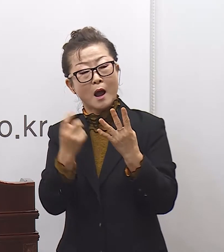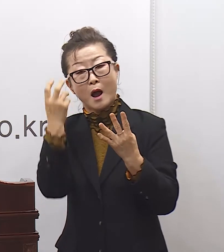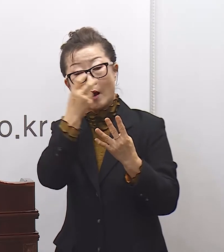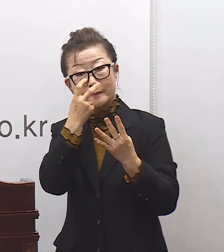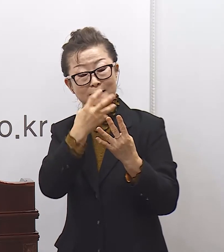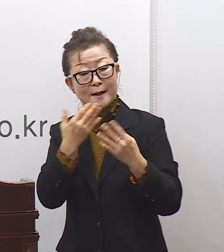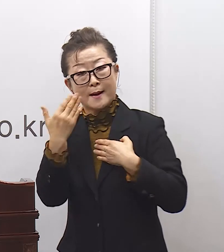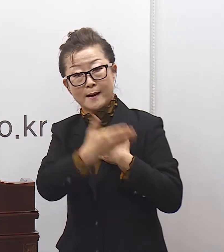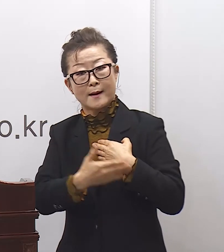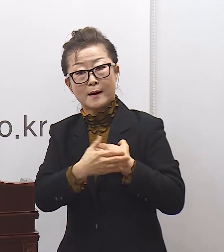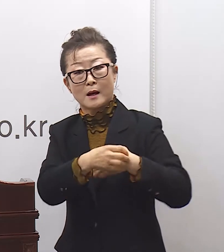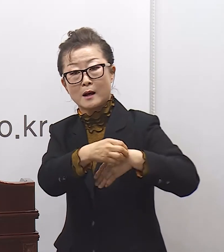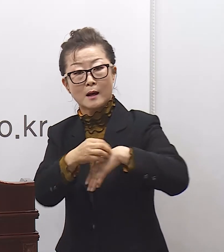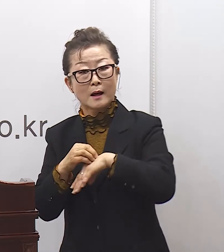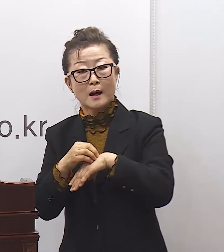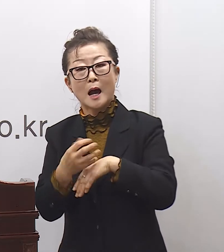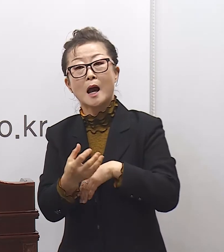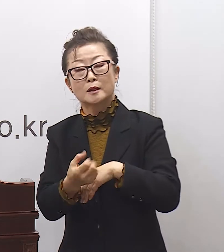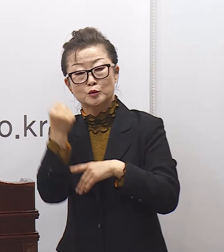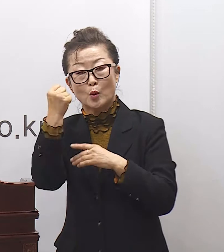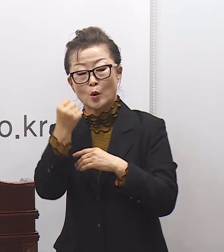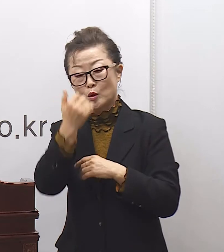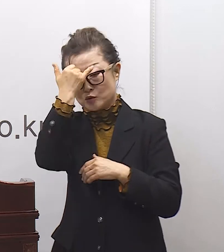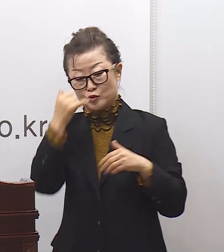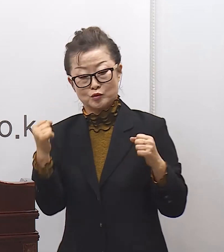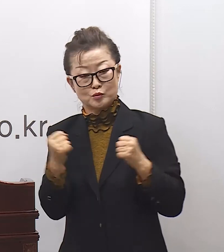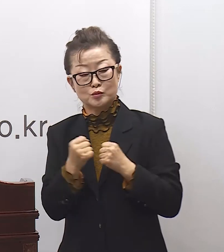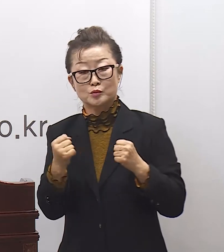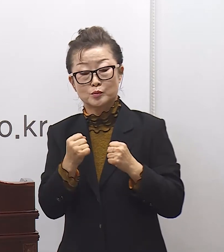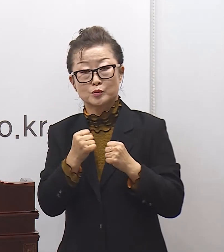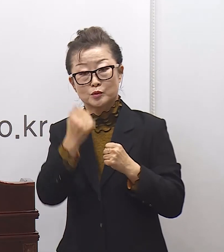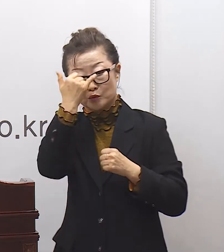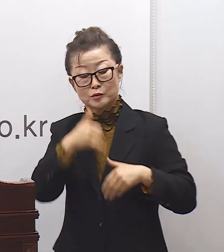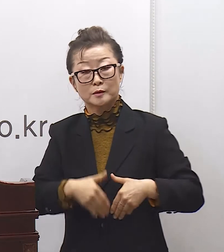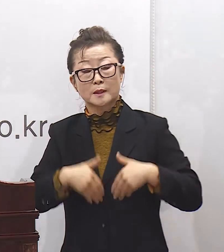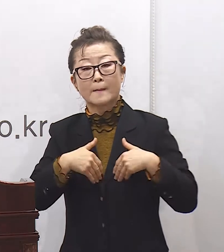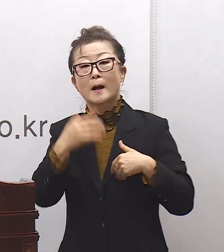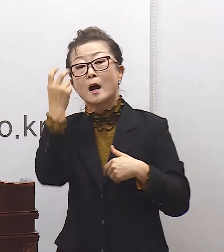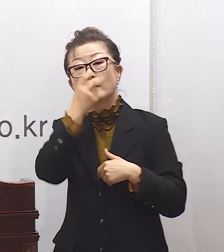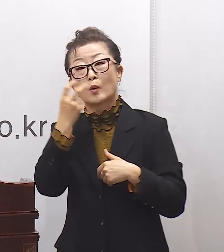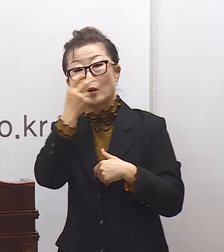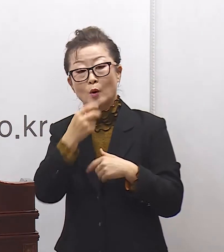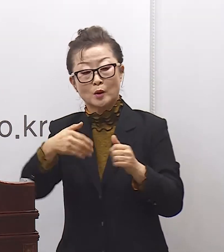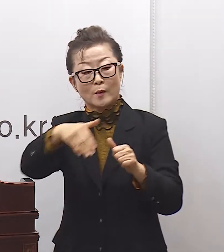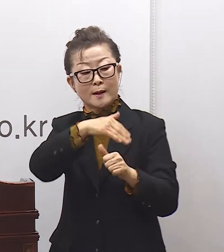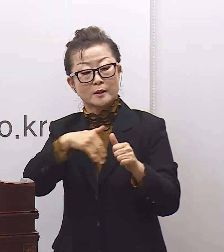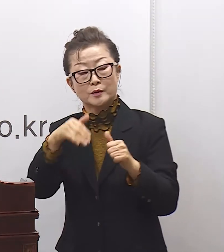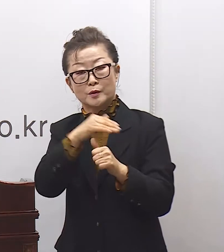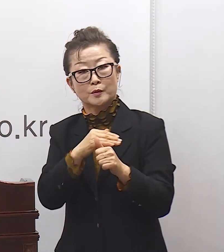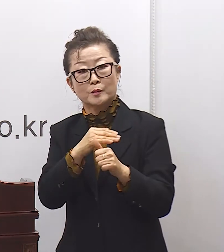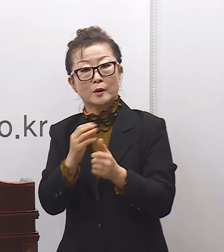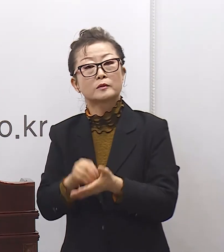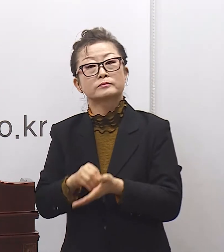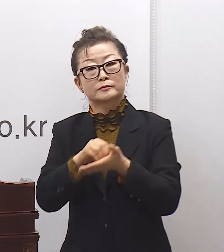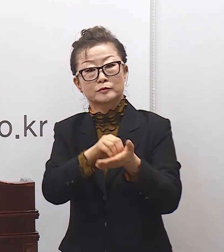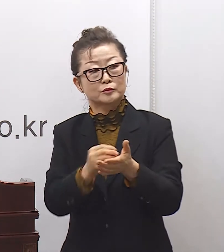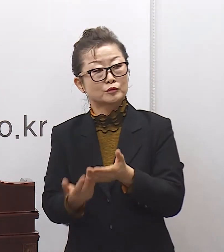채취해 충청남도 보건환경연구원으로 검사를 의뢰할